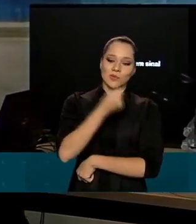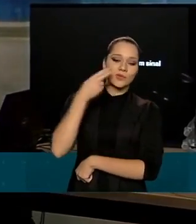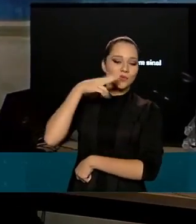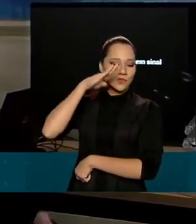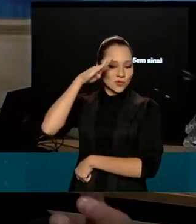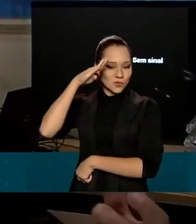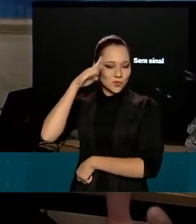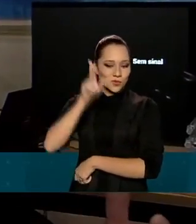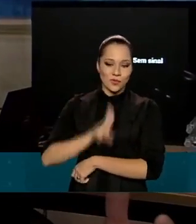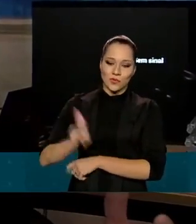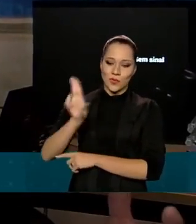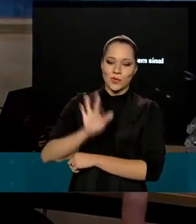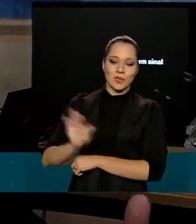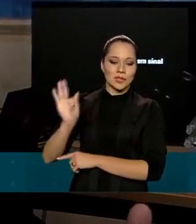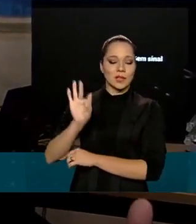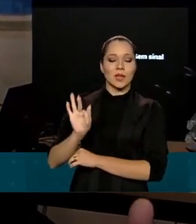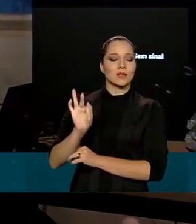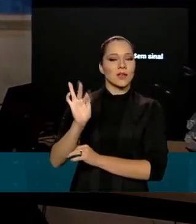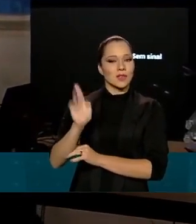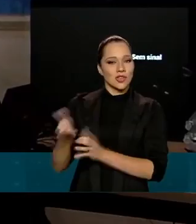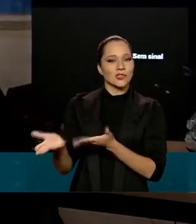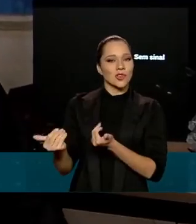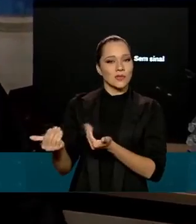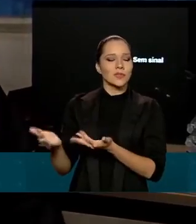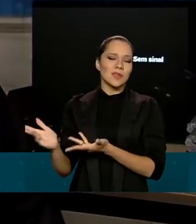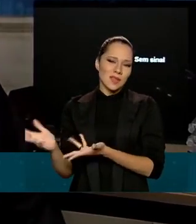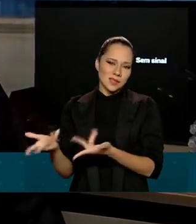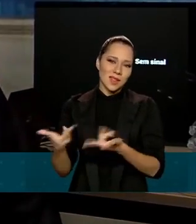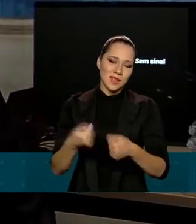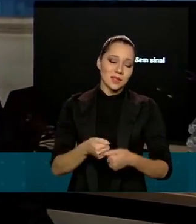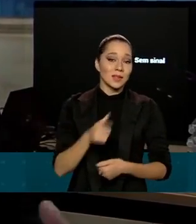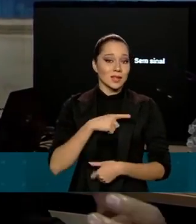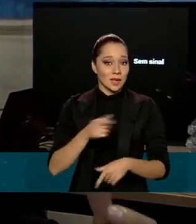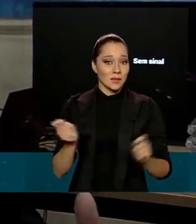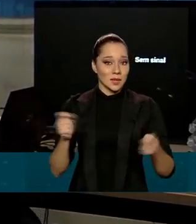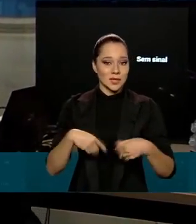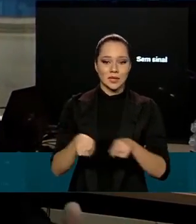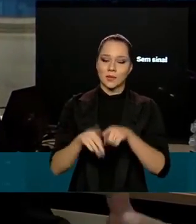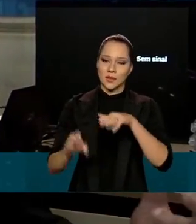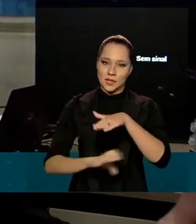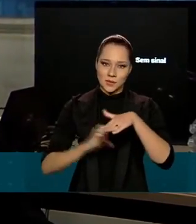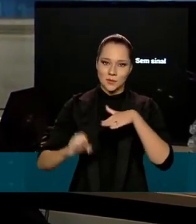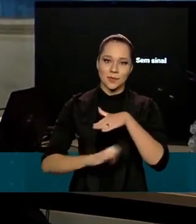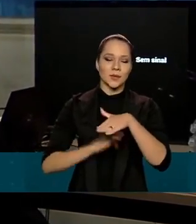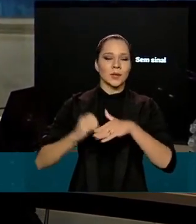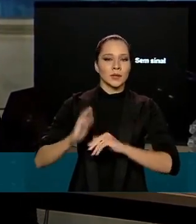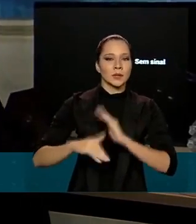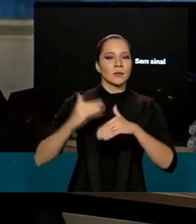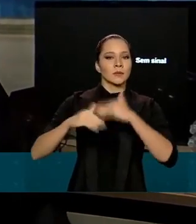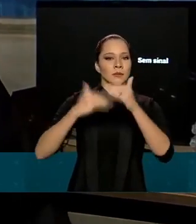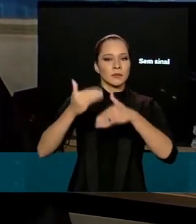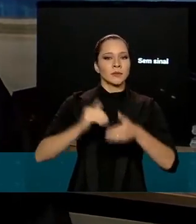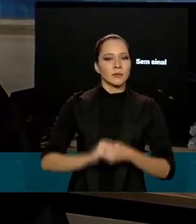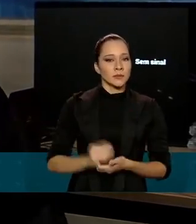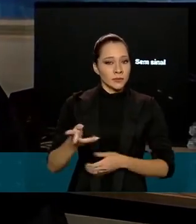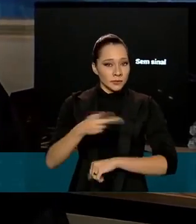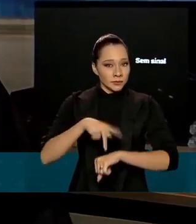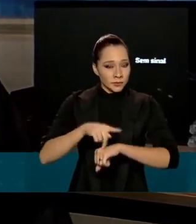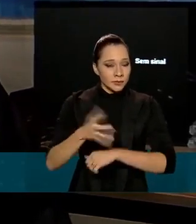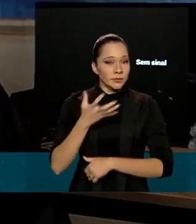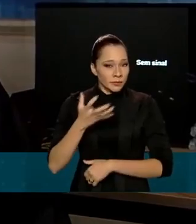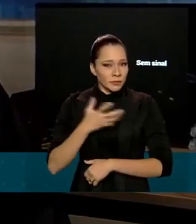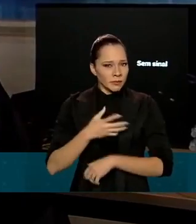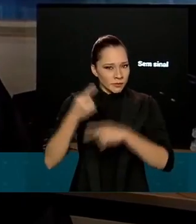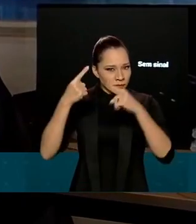assim, os nossos jovens são excelentes, né? Nós temos a capacidade das nossas empresas sendo desenvolvidas. E se o país quiser